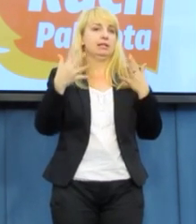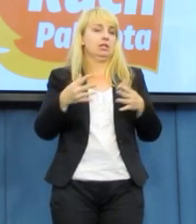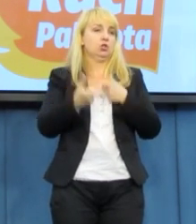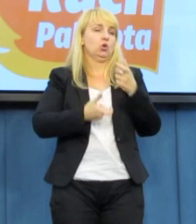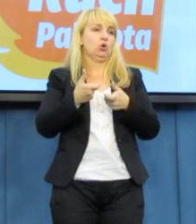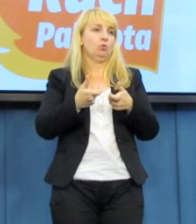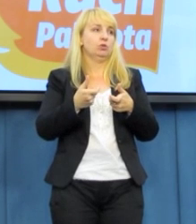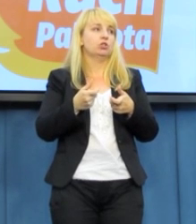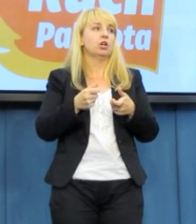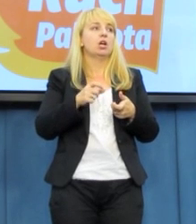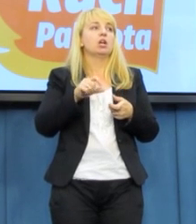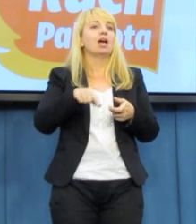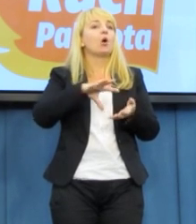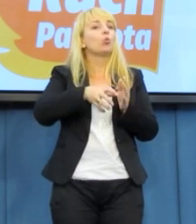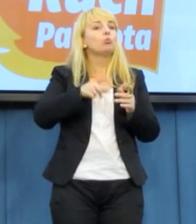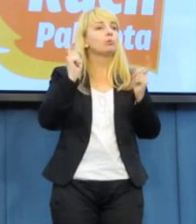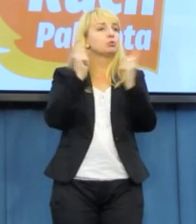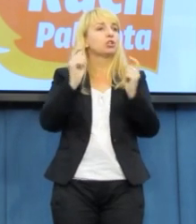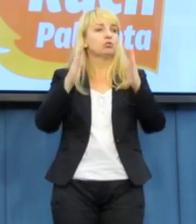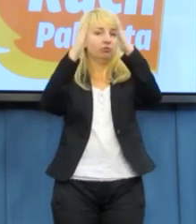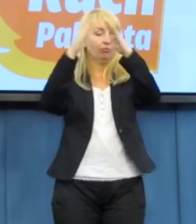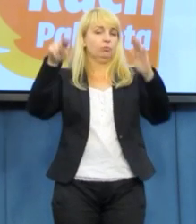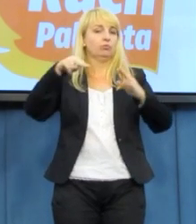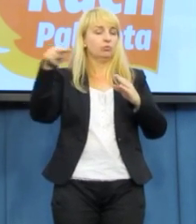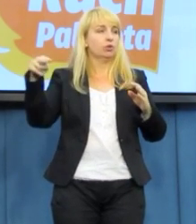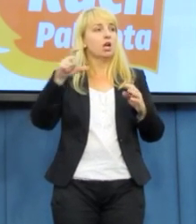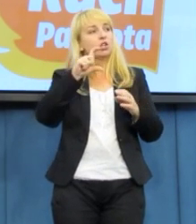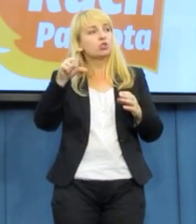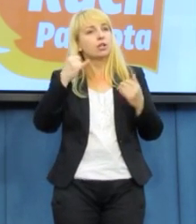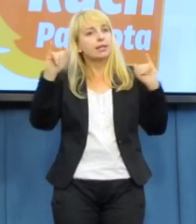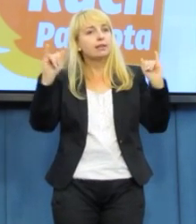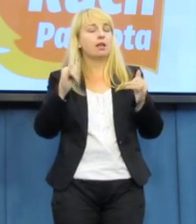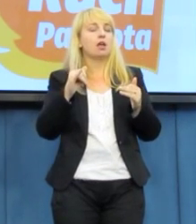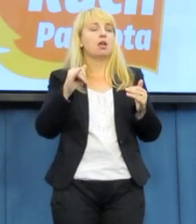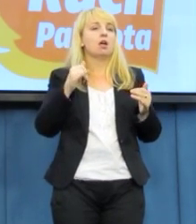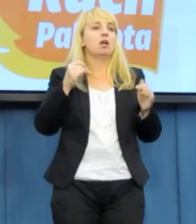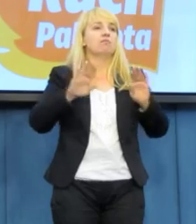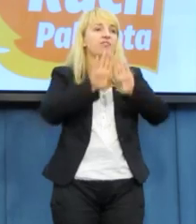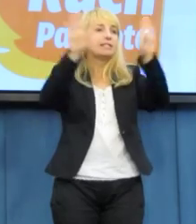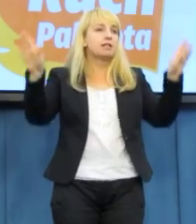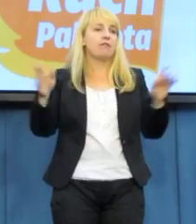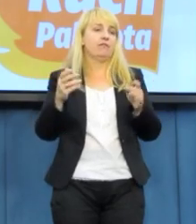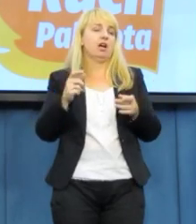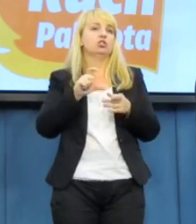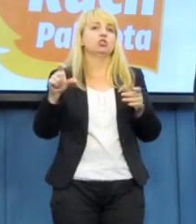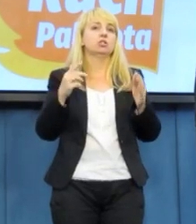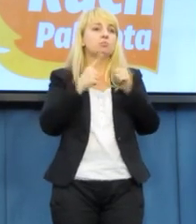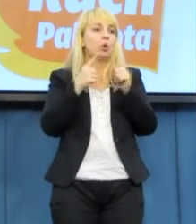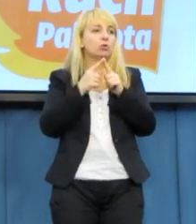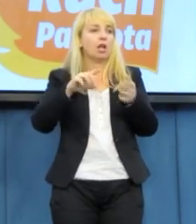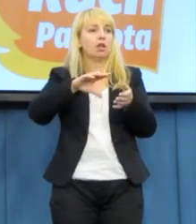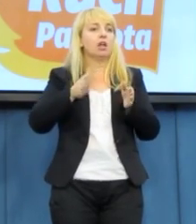panowie mówiliście, czy też planujecie jakieś inne formy, nie wiem, projekcje, wystawy, może jakieś happeningi? Ja myślę, że w